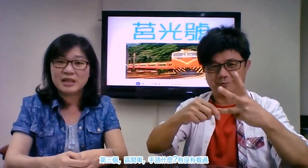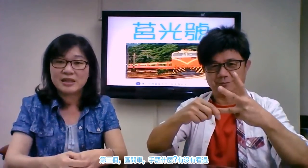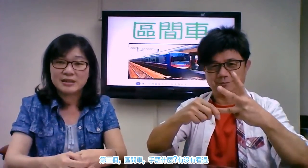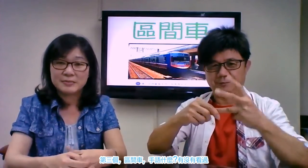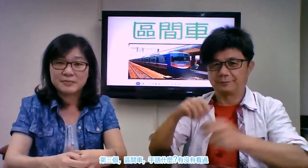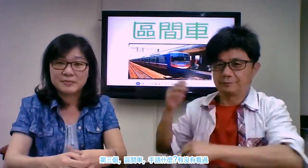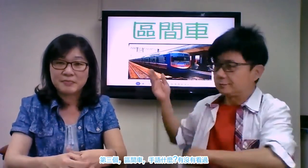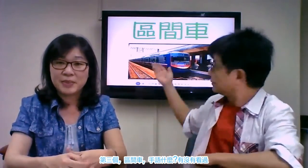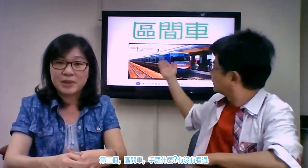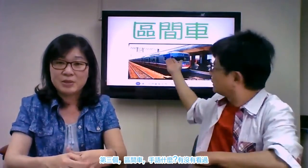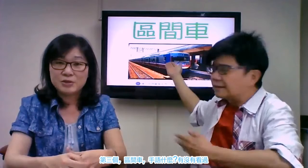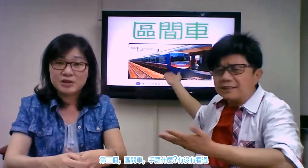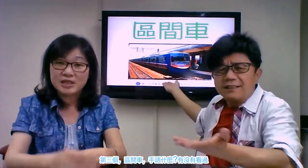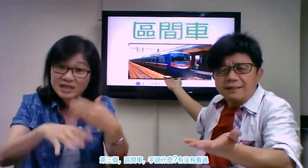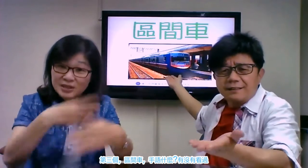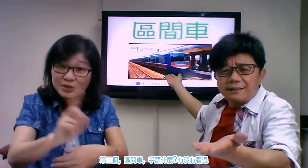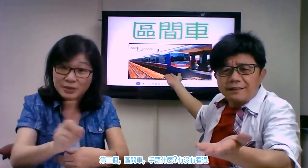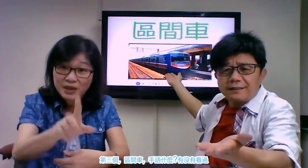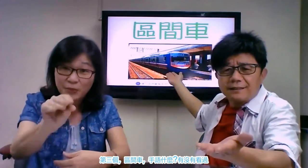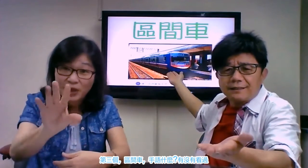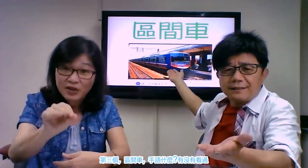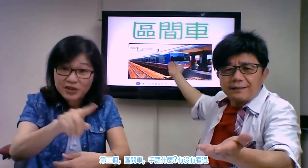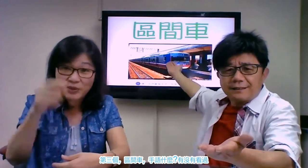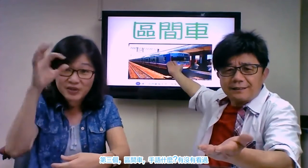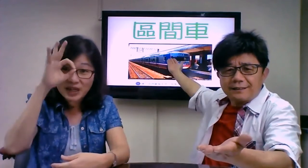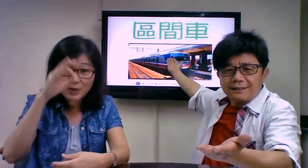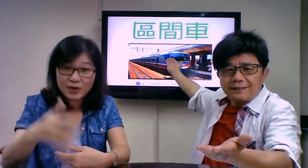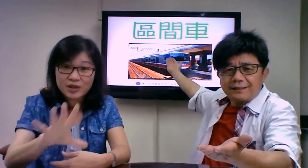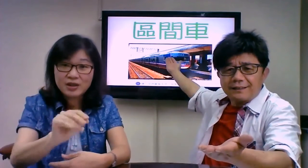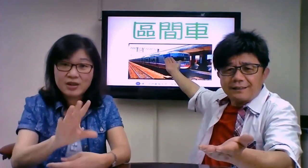个，区间车手语什么？有没有？有没有看过？